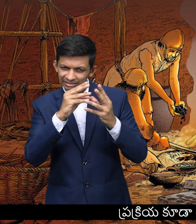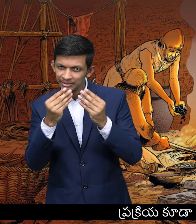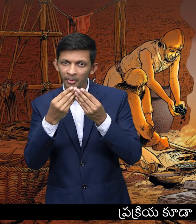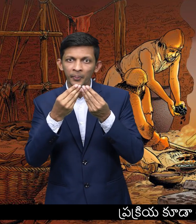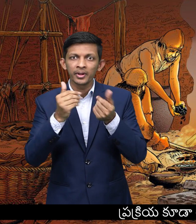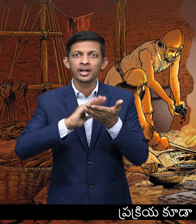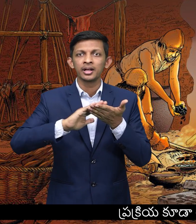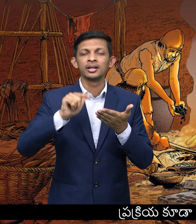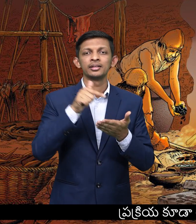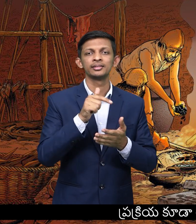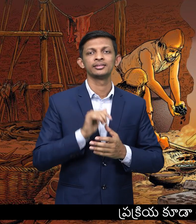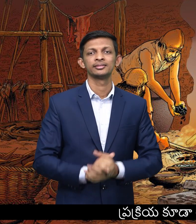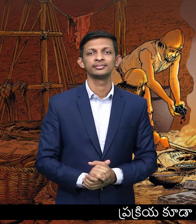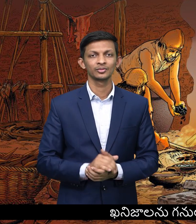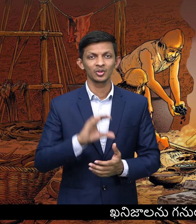భాగం.